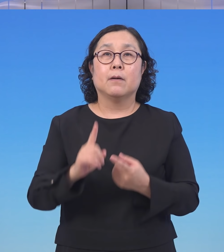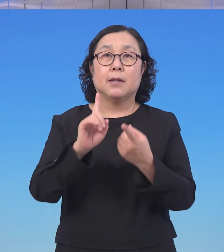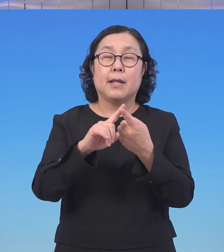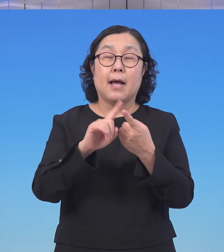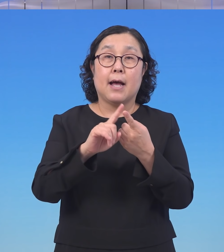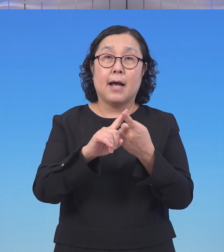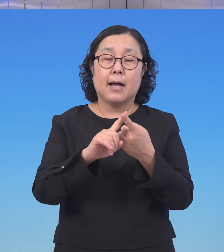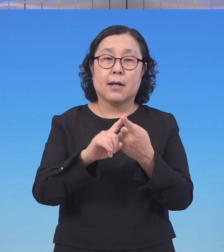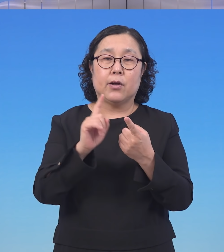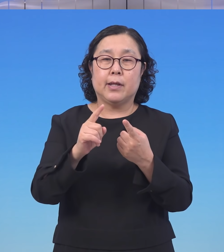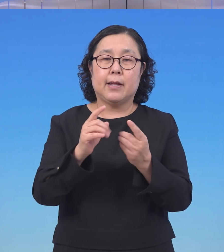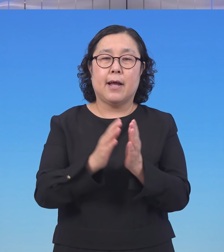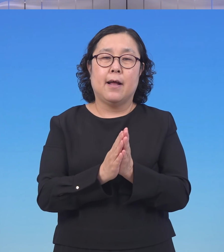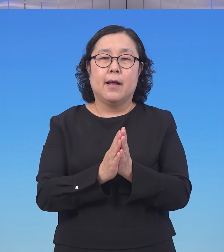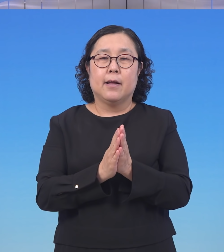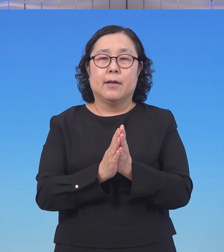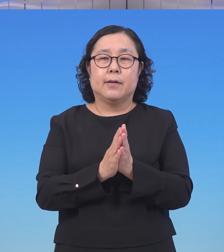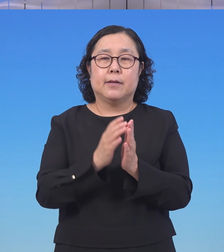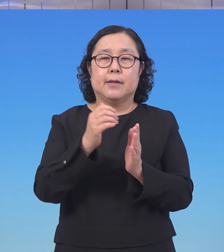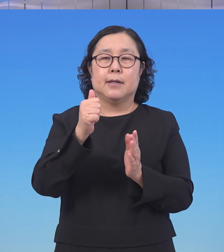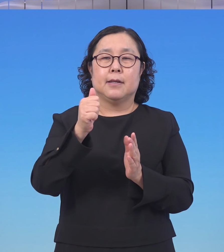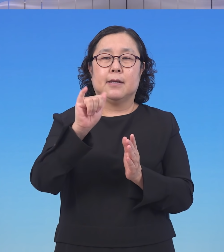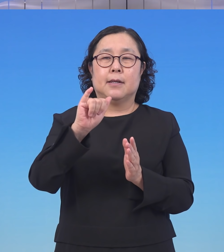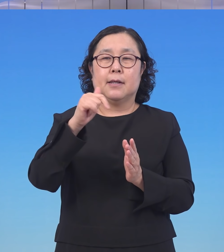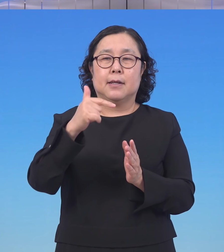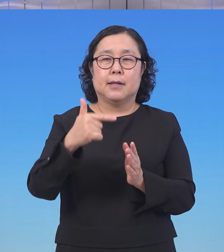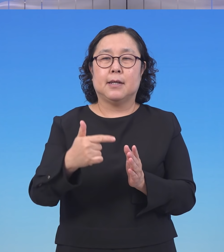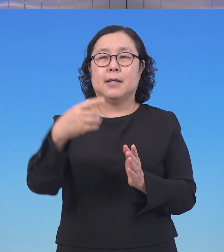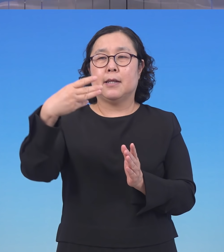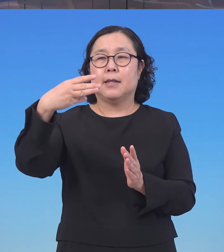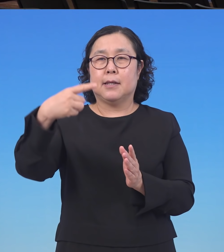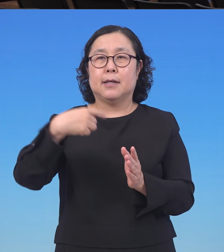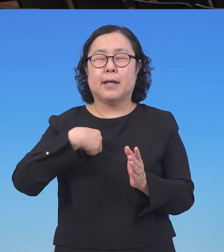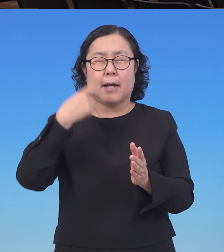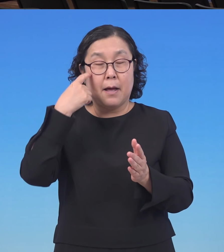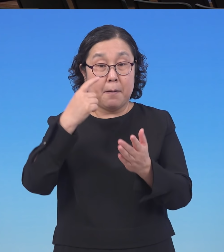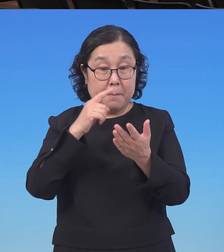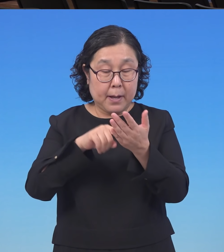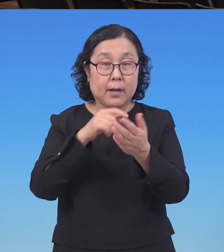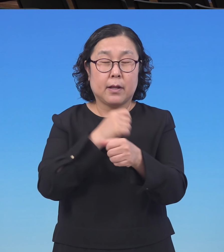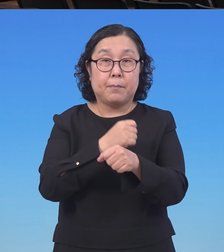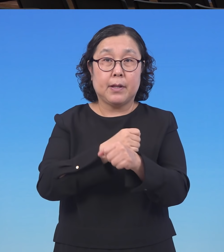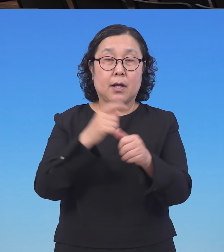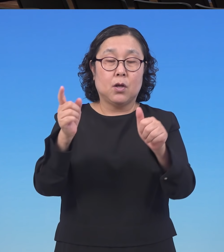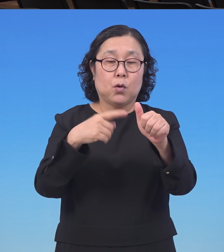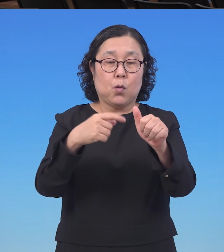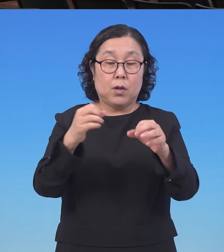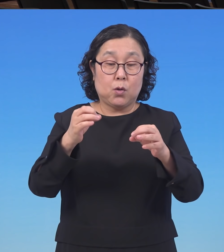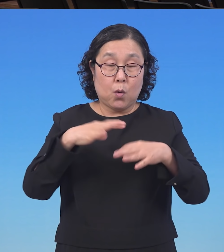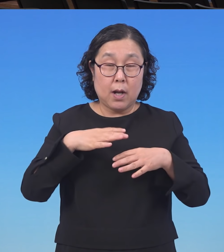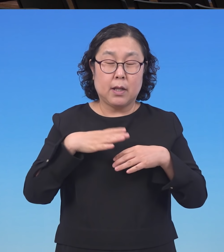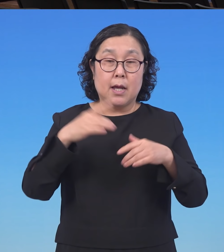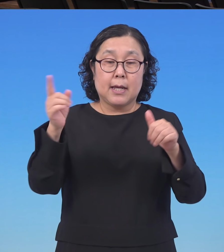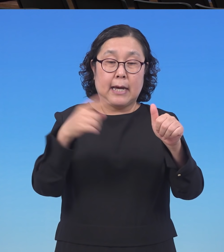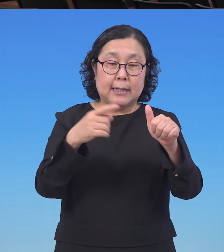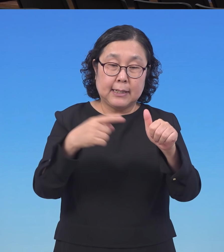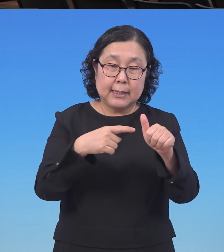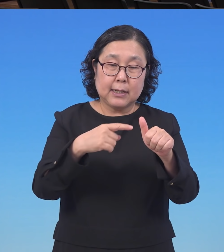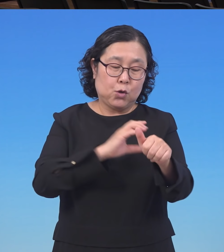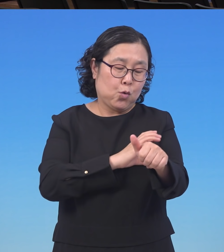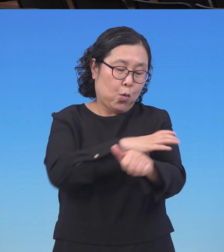이런 질문에 대한 힌트를 저는 22절에서 발견하는데요. 22절을 보십시오. 뭇 사람이 그의 교훈에 놀라니 이는